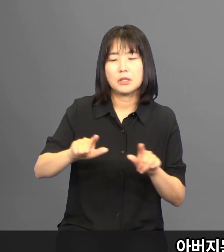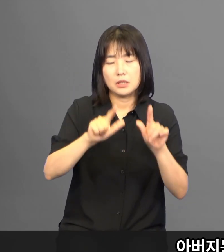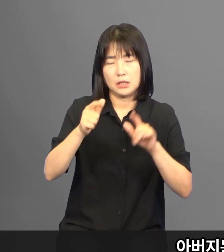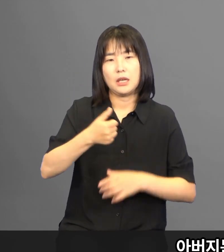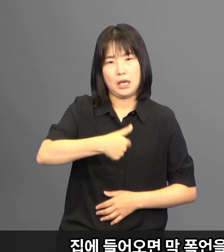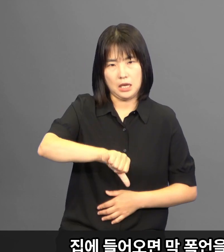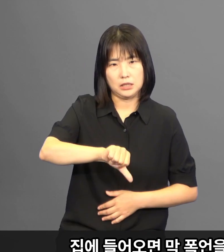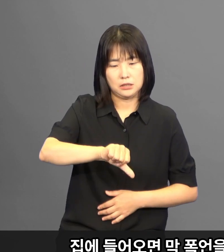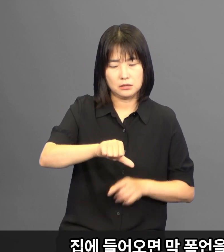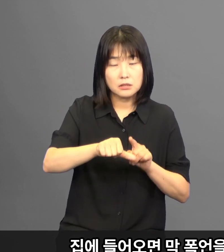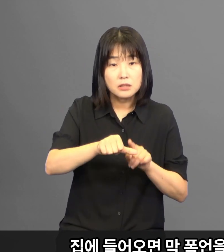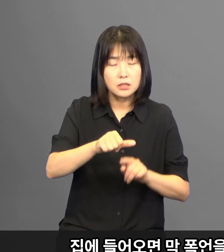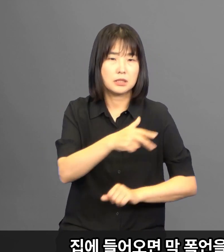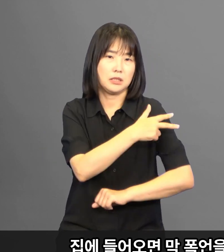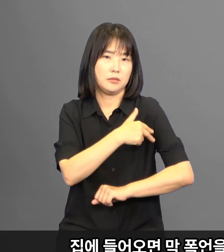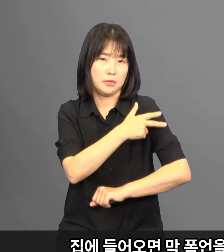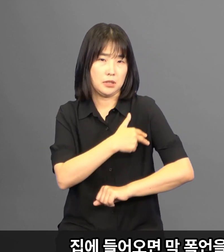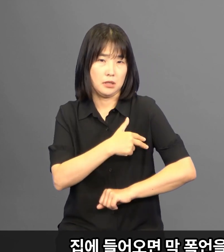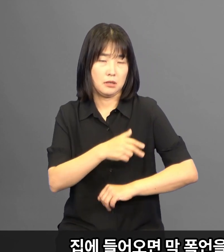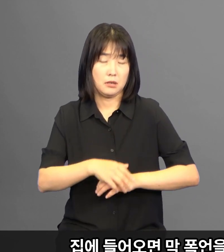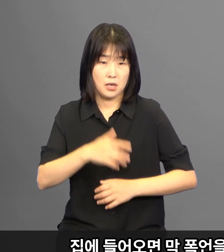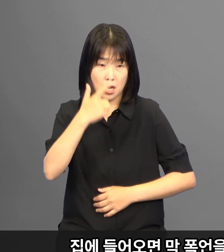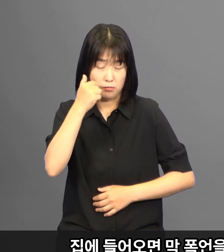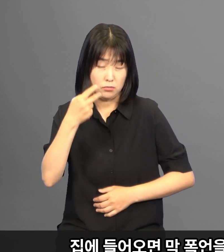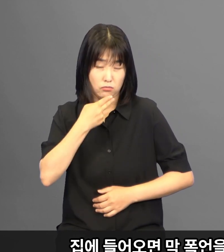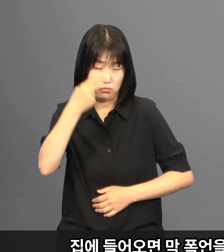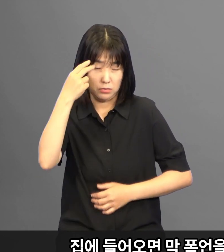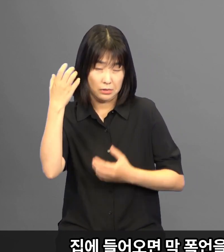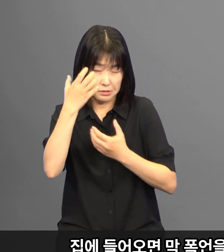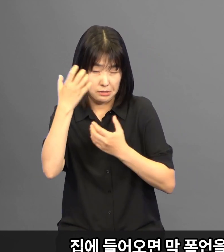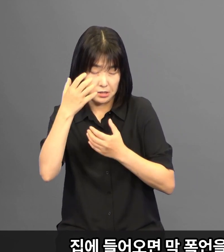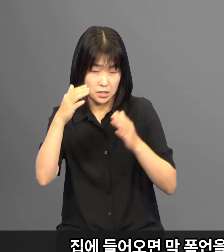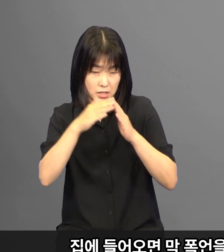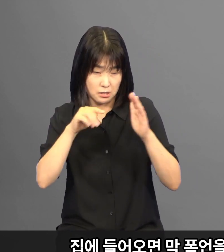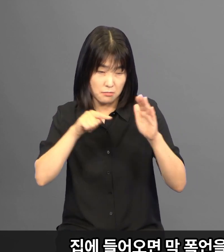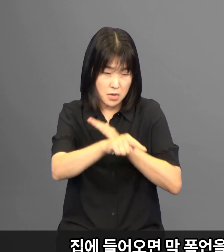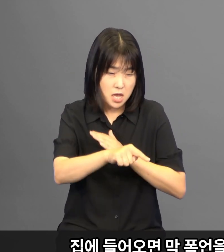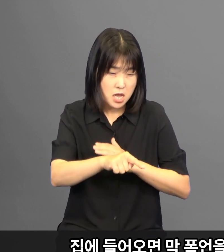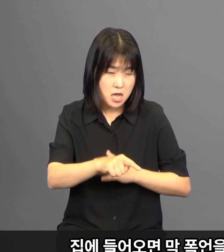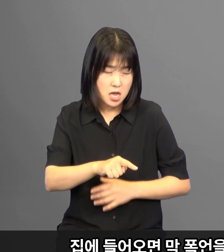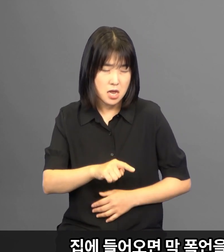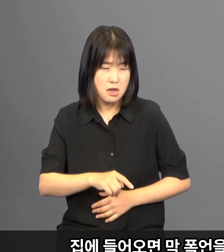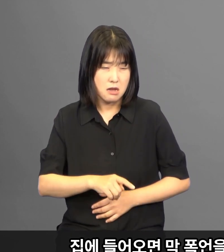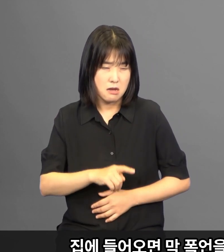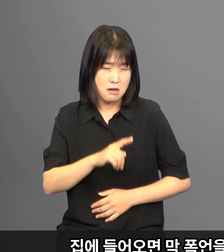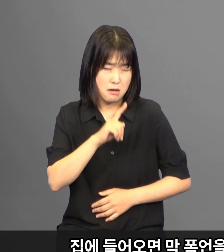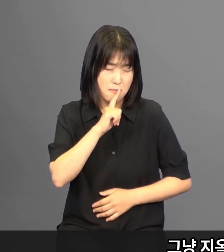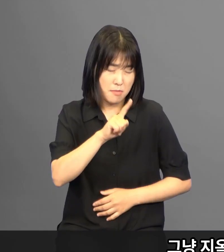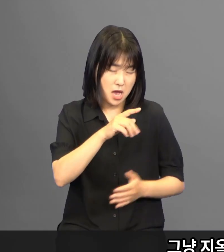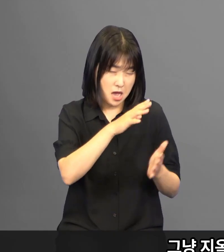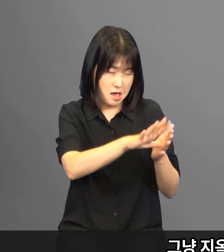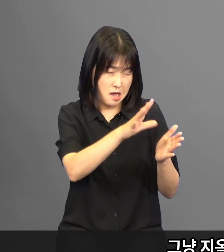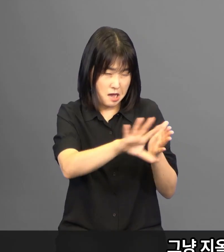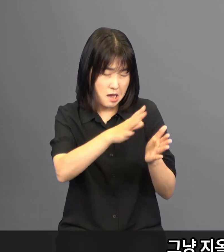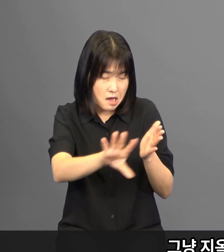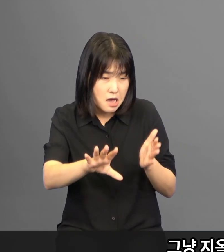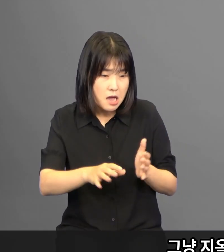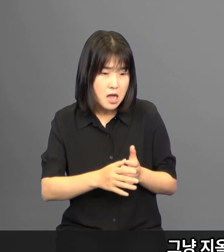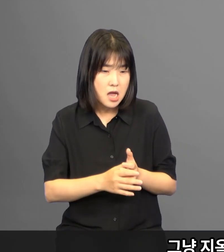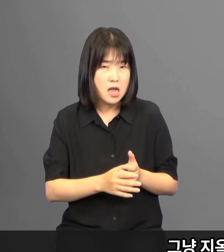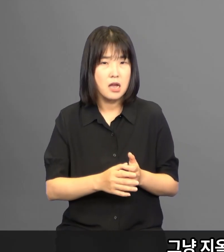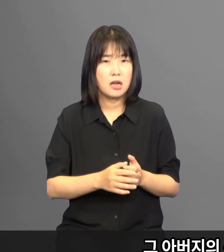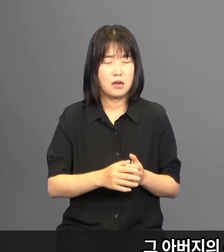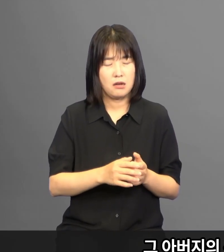아버지는 술에 취하면 집에 들어오면 막 폭언을 하고 막 때리고 물건 집어 던지고 그냥 지옥이 되는